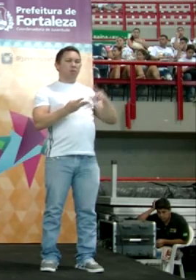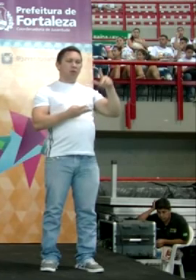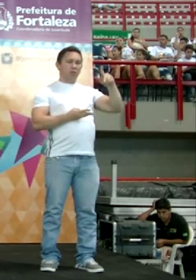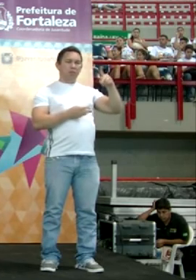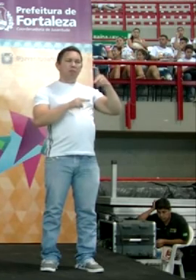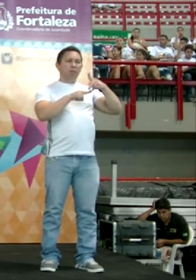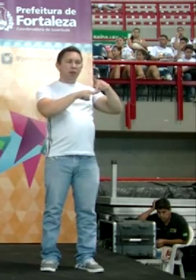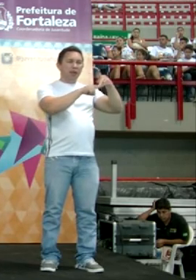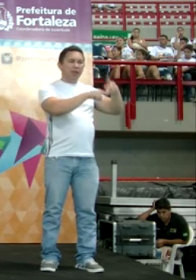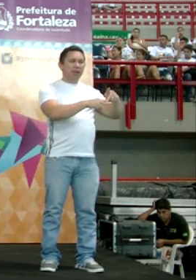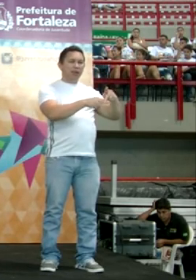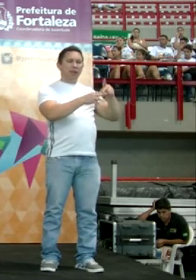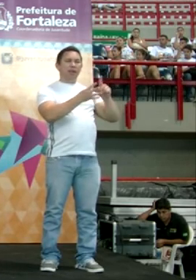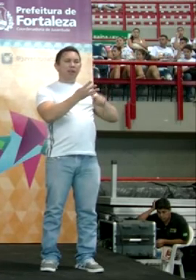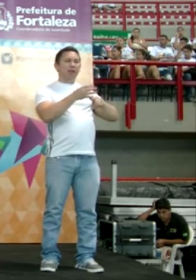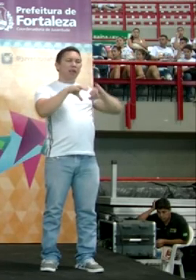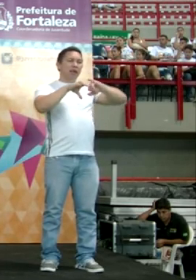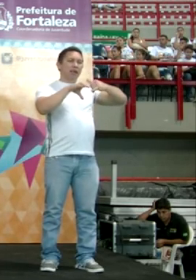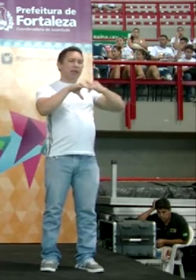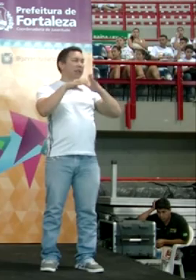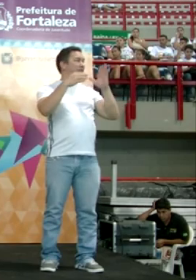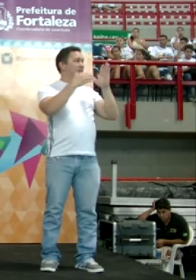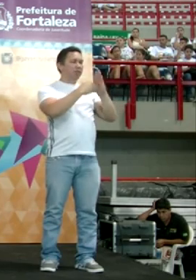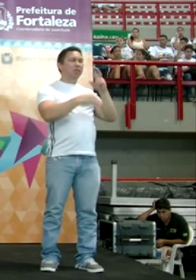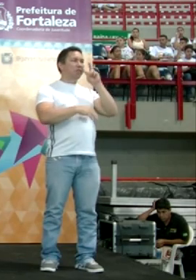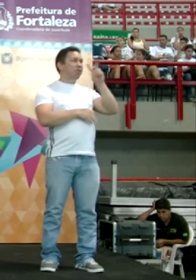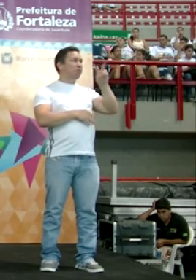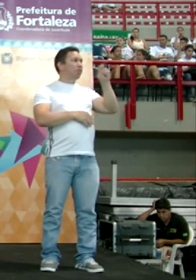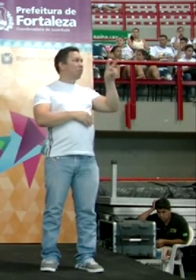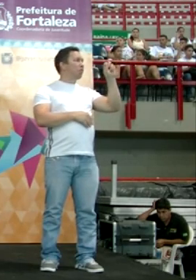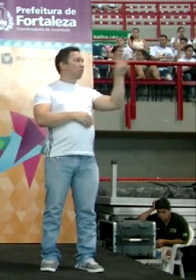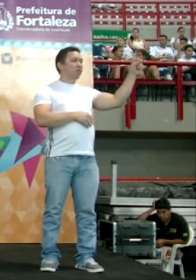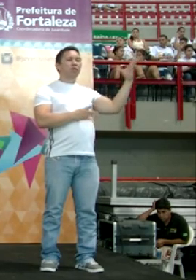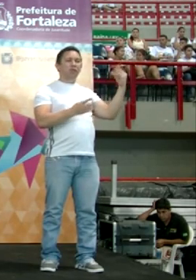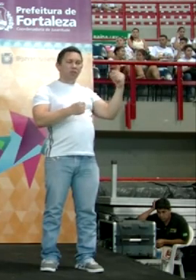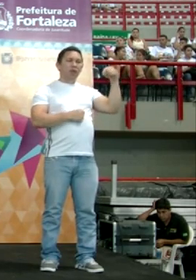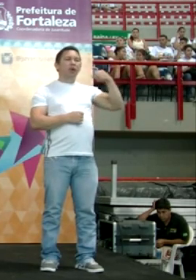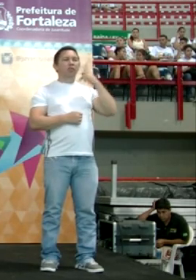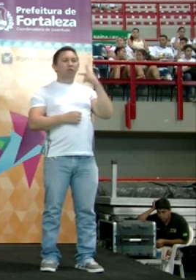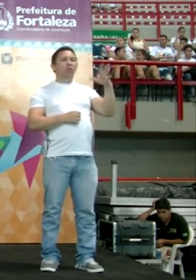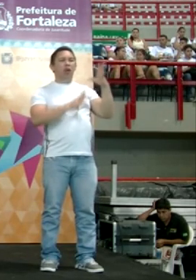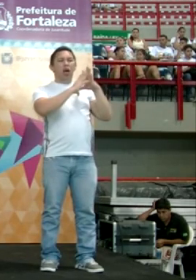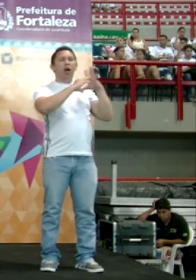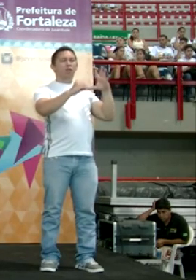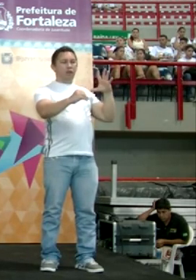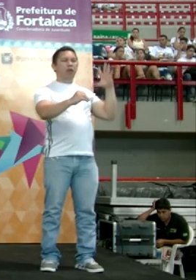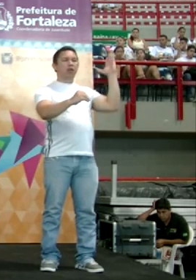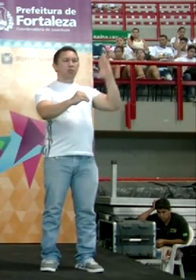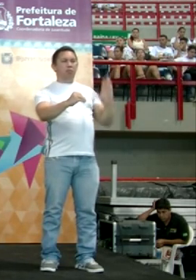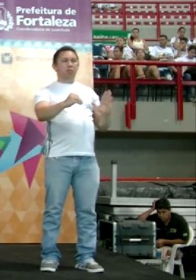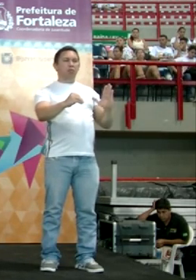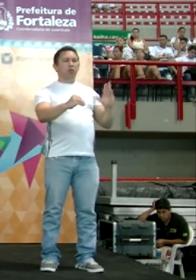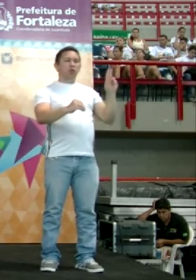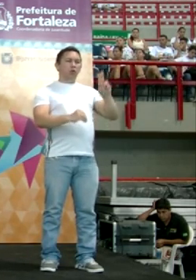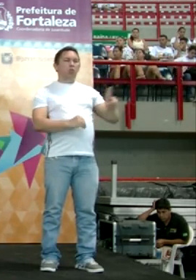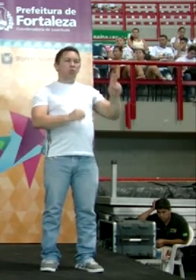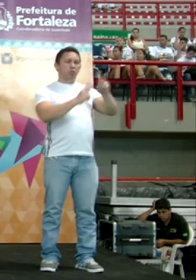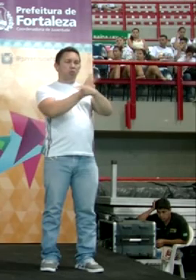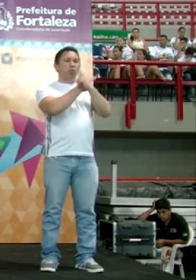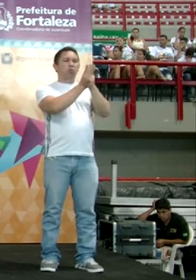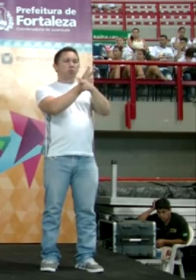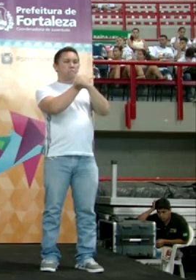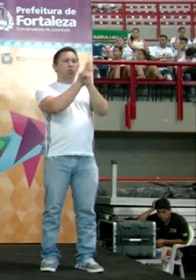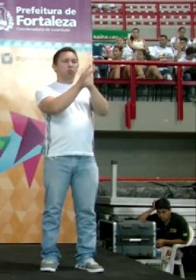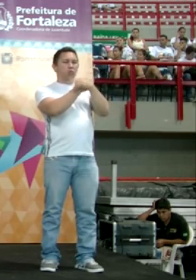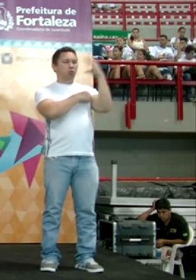terminar lá em Jericoacoara, você vai ver bastante isso aqui no Ceará. Então o Ceará é uma referência nacional na utilização de